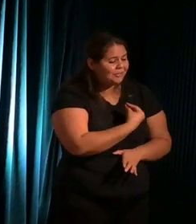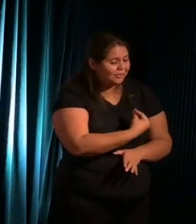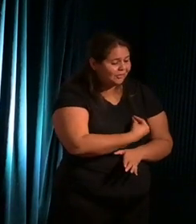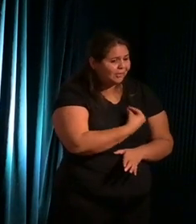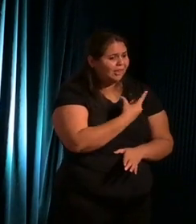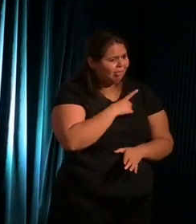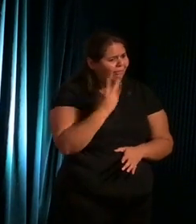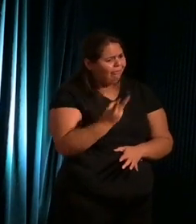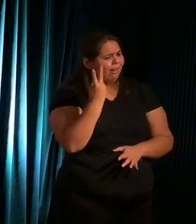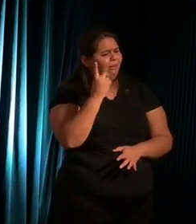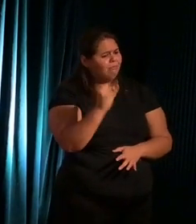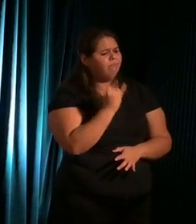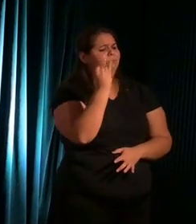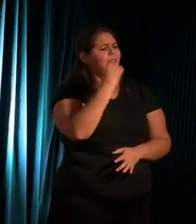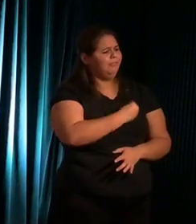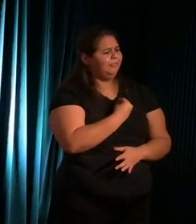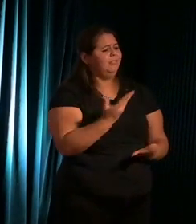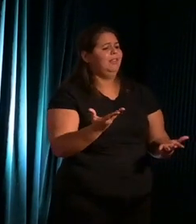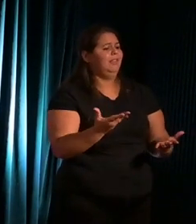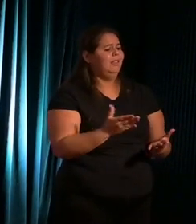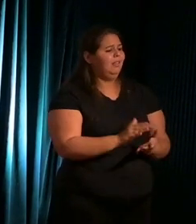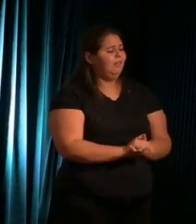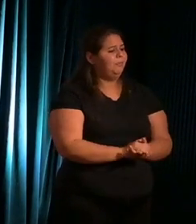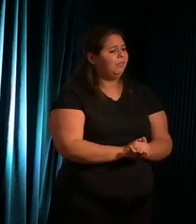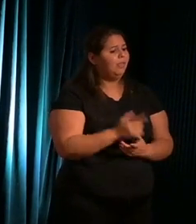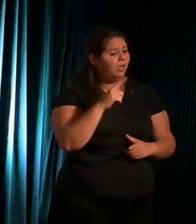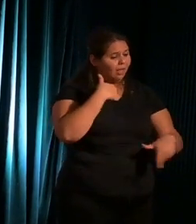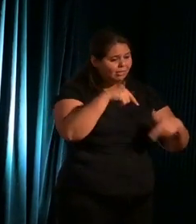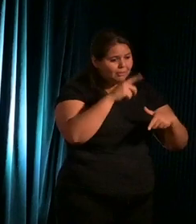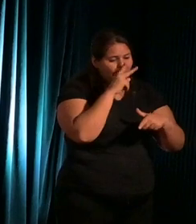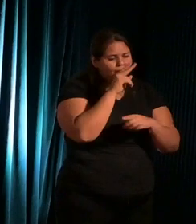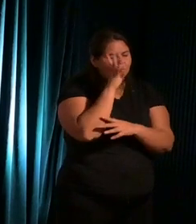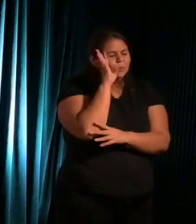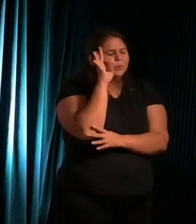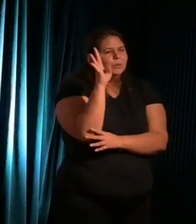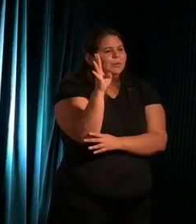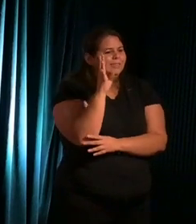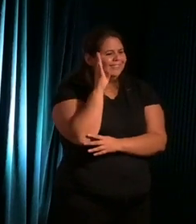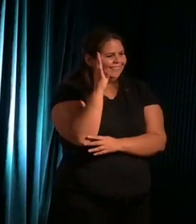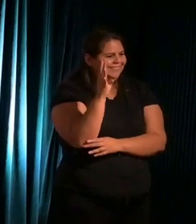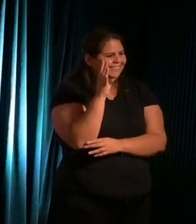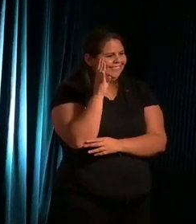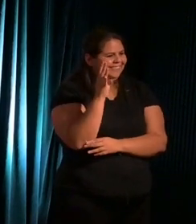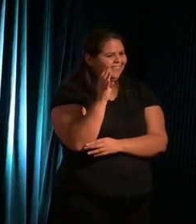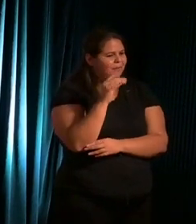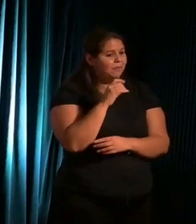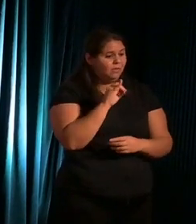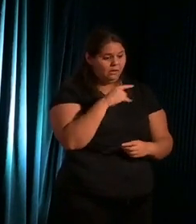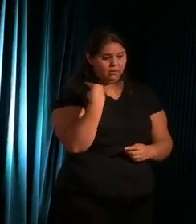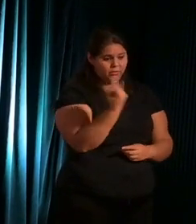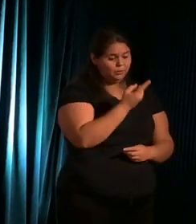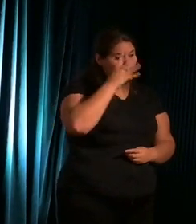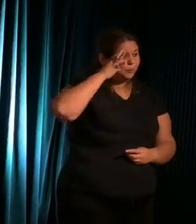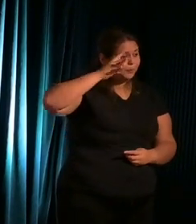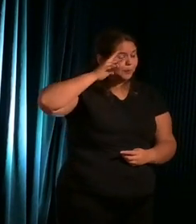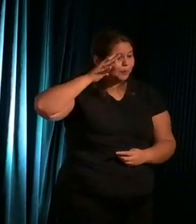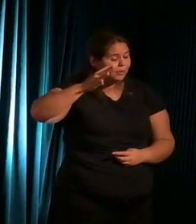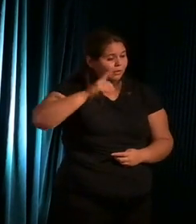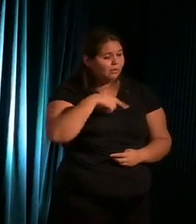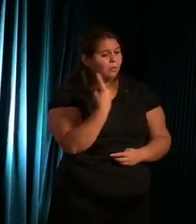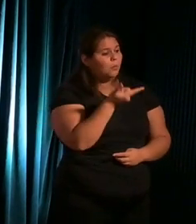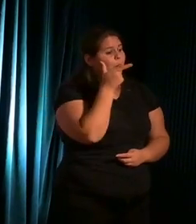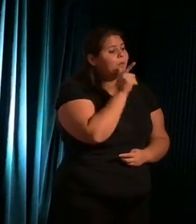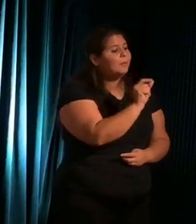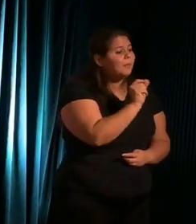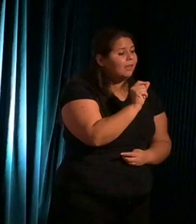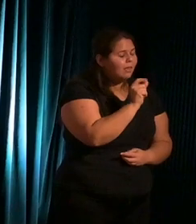a pena. É trabalhar na fantasia. E trabalhando na fantasia, a gente